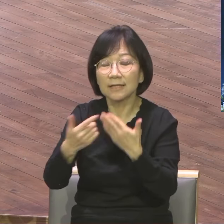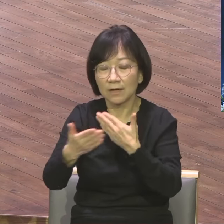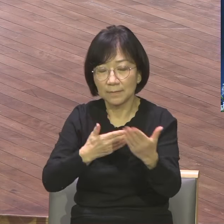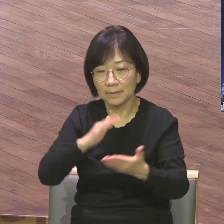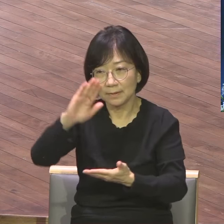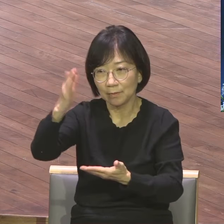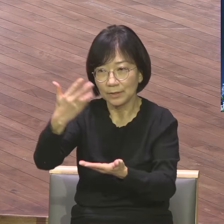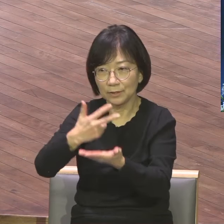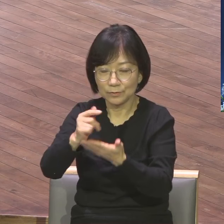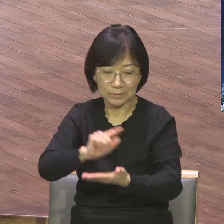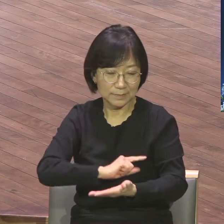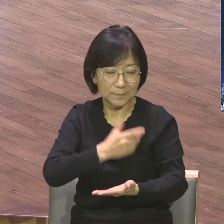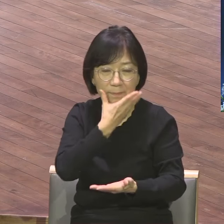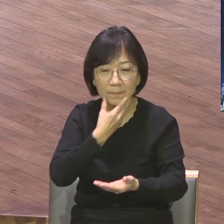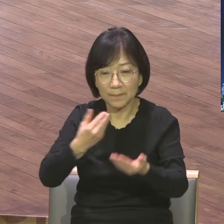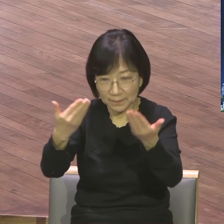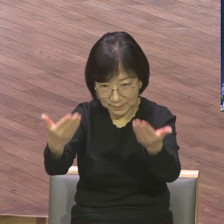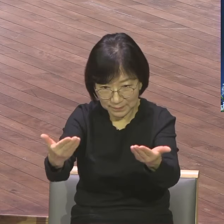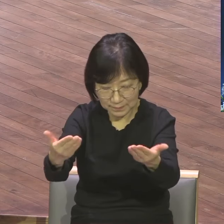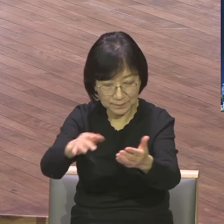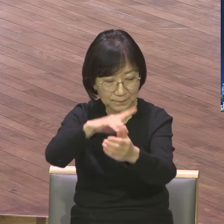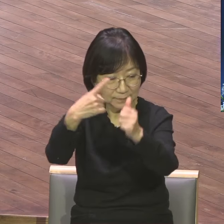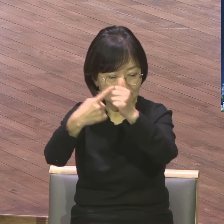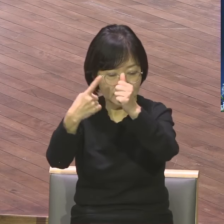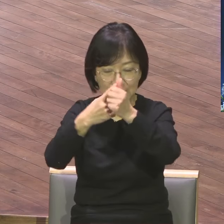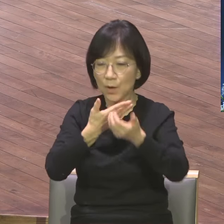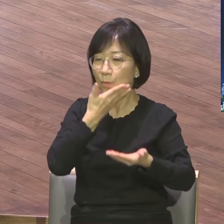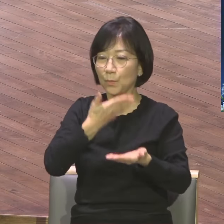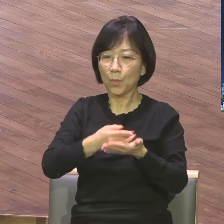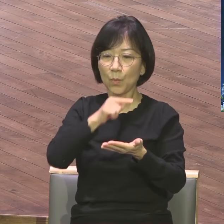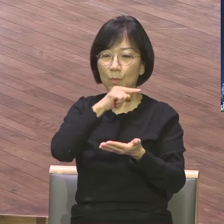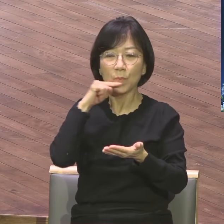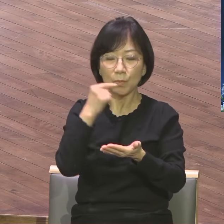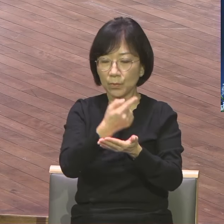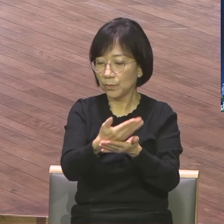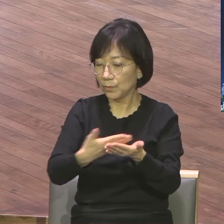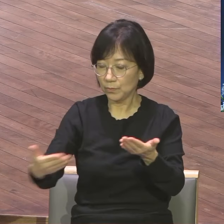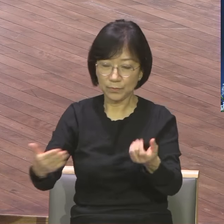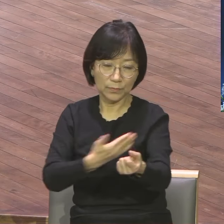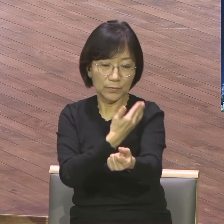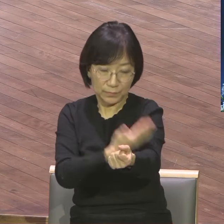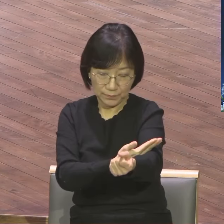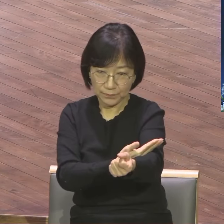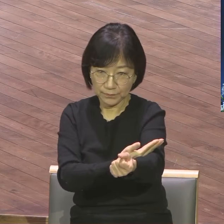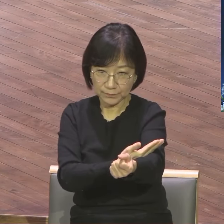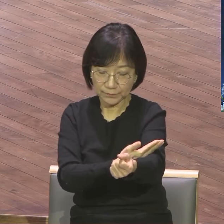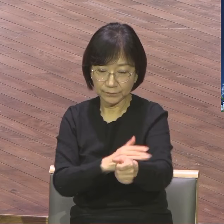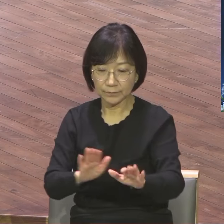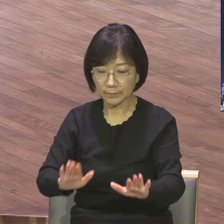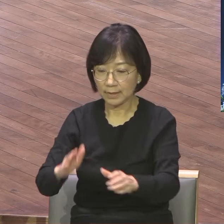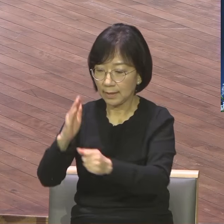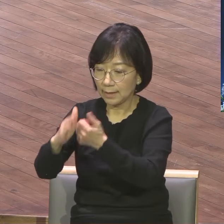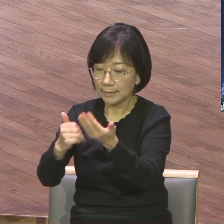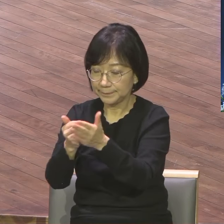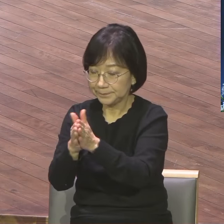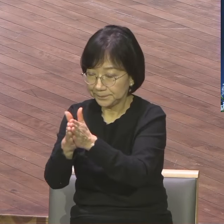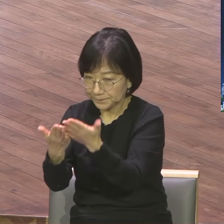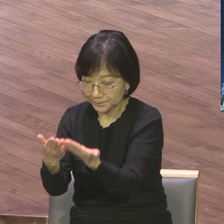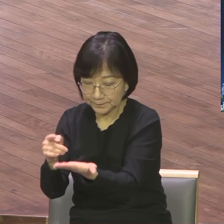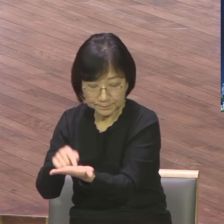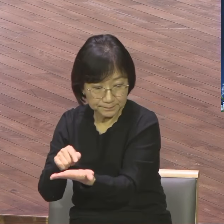이름으로 축복합니다. 첫 번째입니다. 보혈의 능력입니다. 성경은 하나님의 말씀입니다. 자,